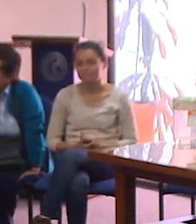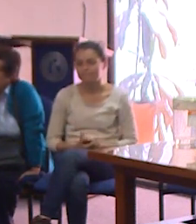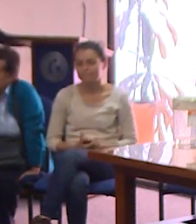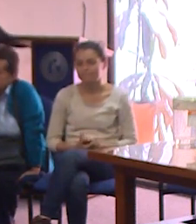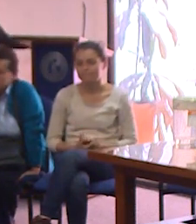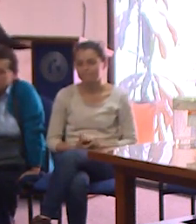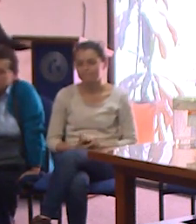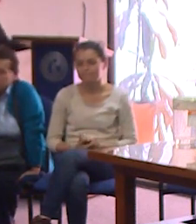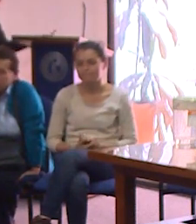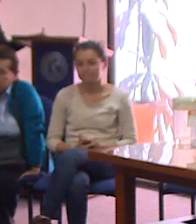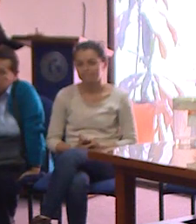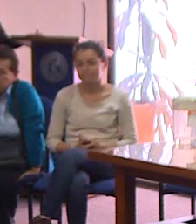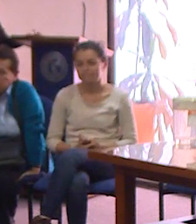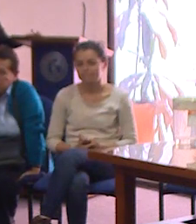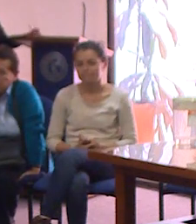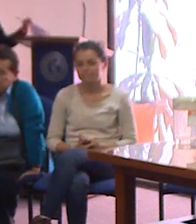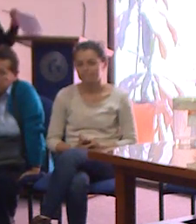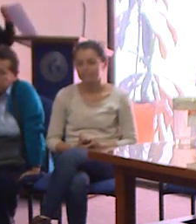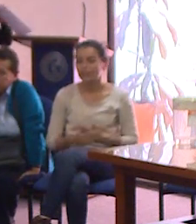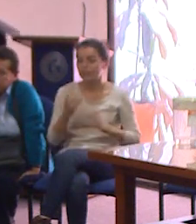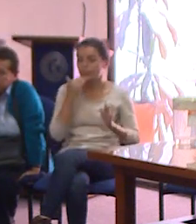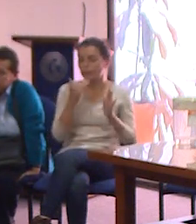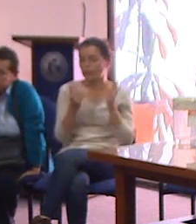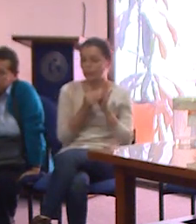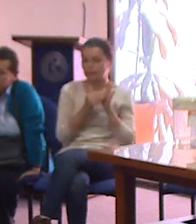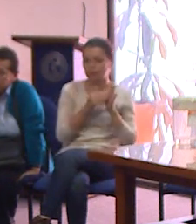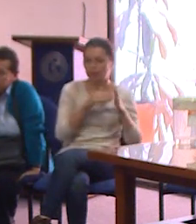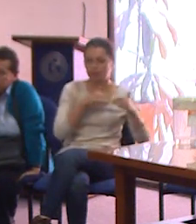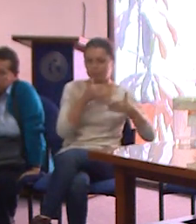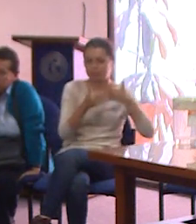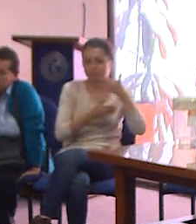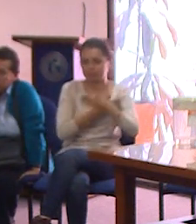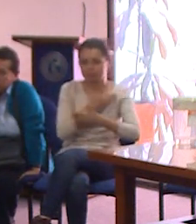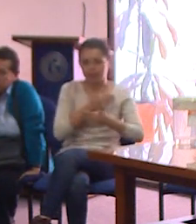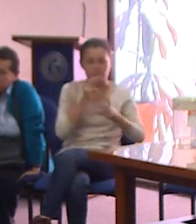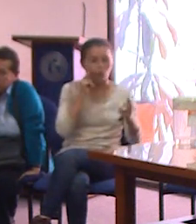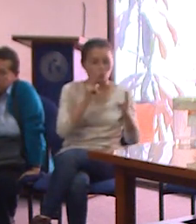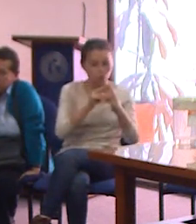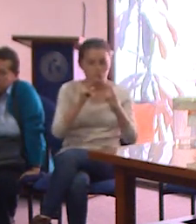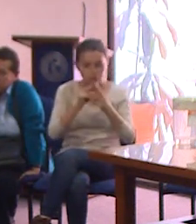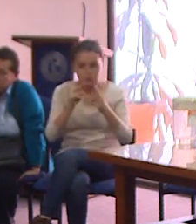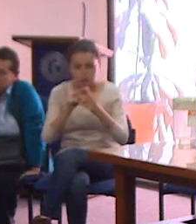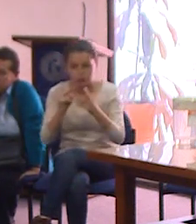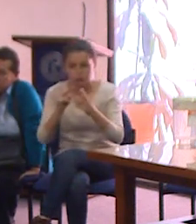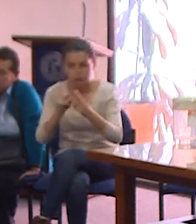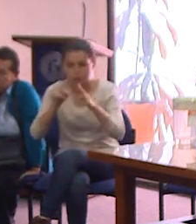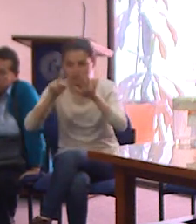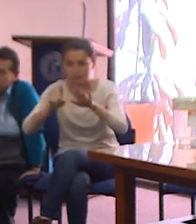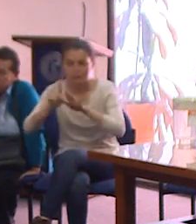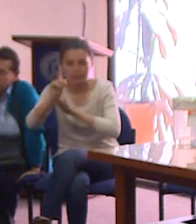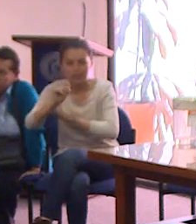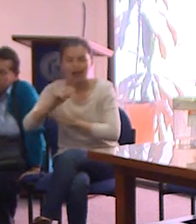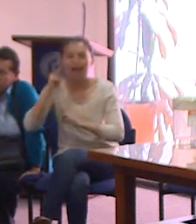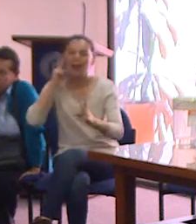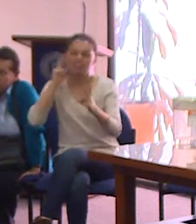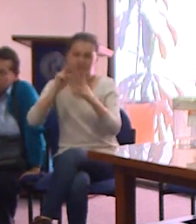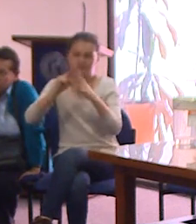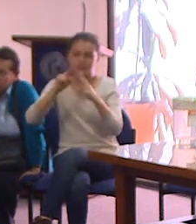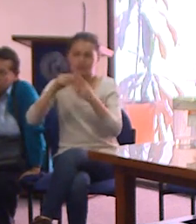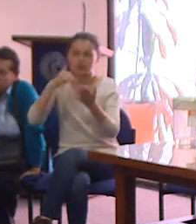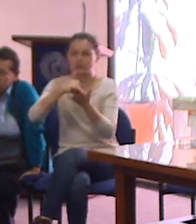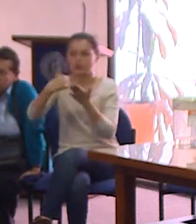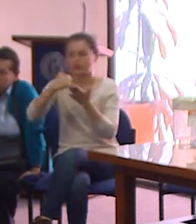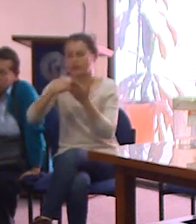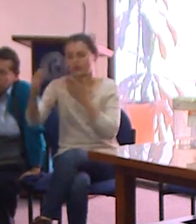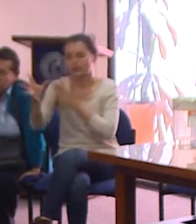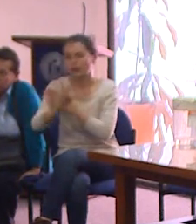como clara a ese momento en el que uno va a construir su propio proyecto. Entonces, como ver esas experiencias